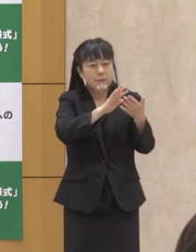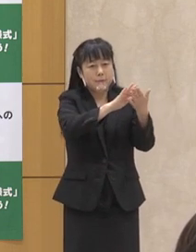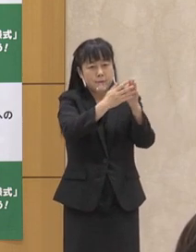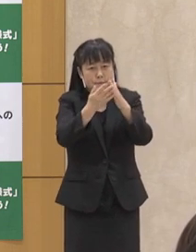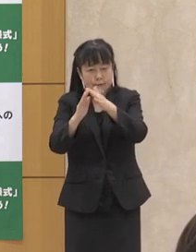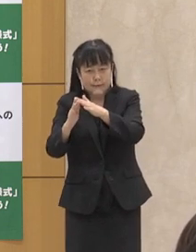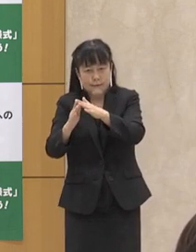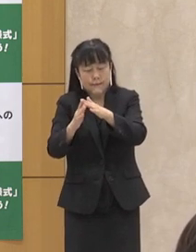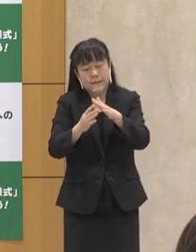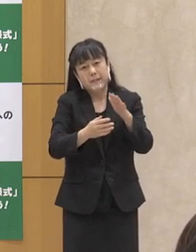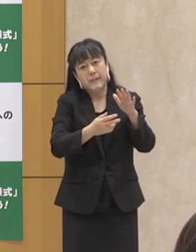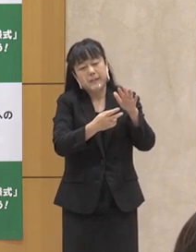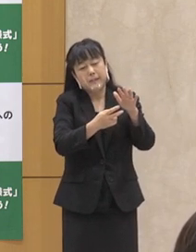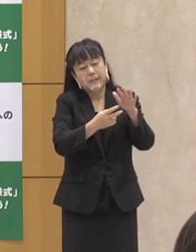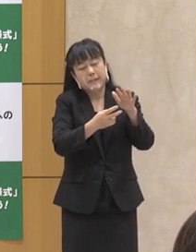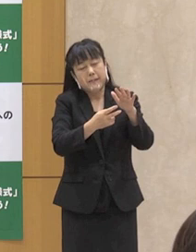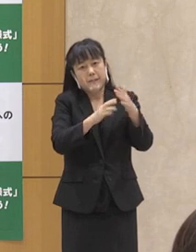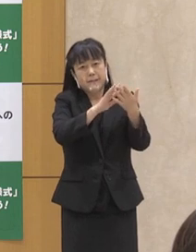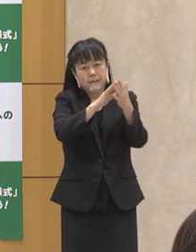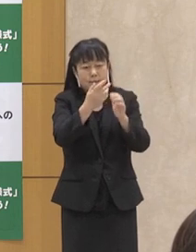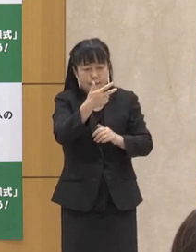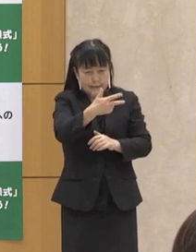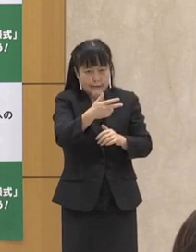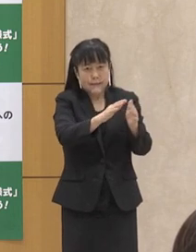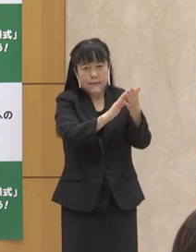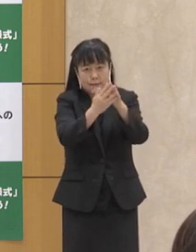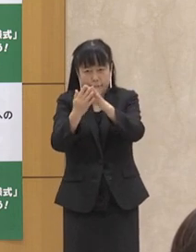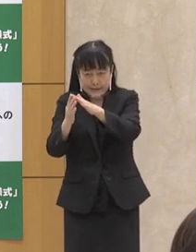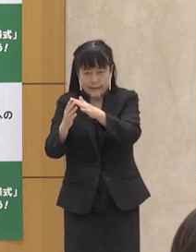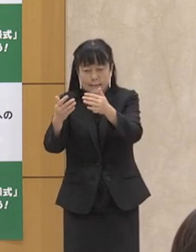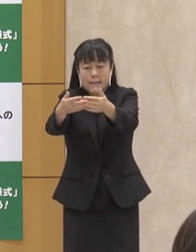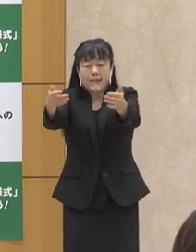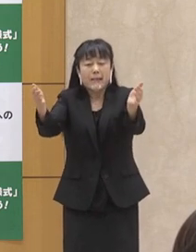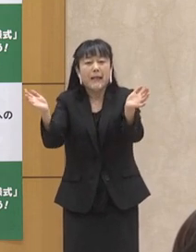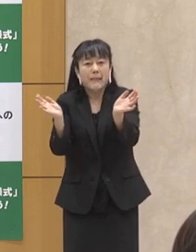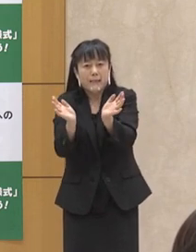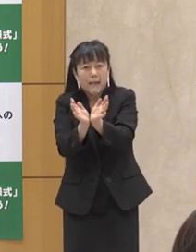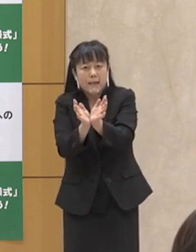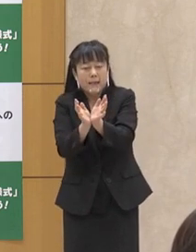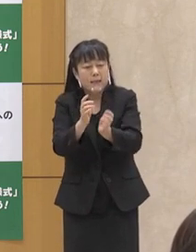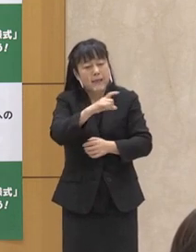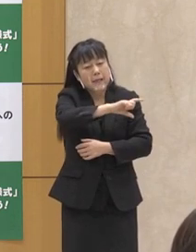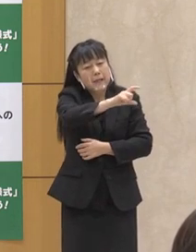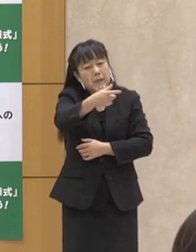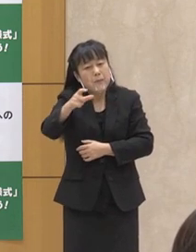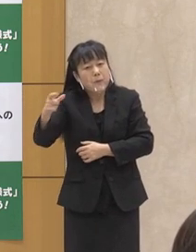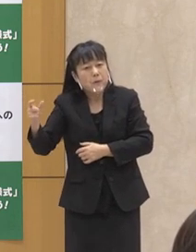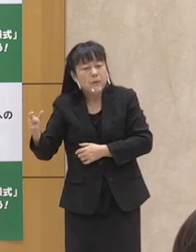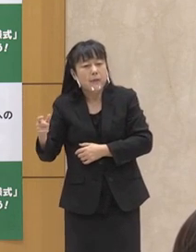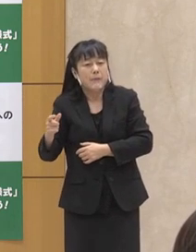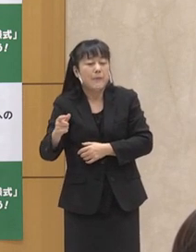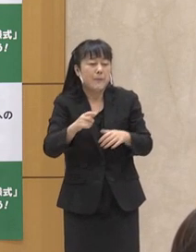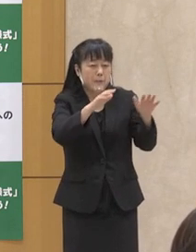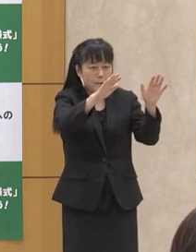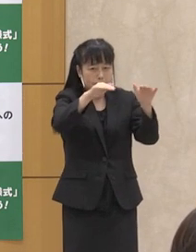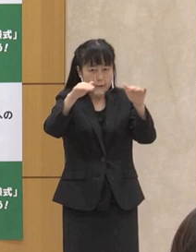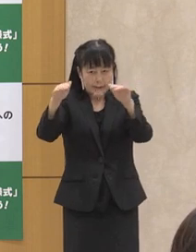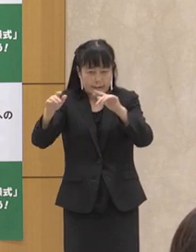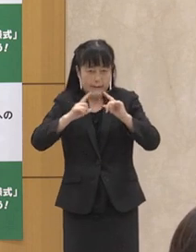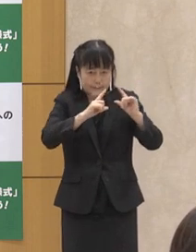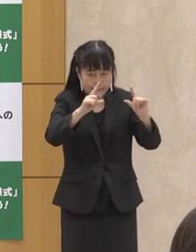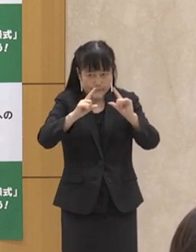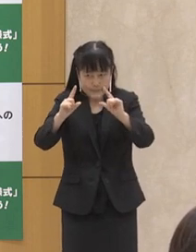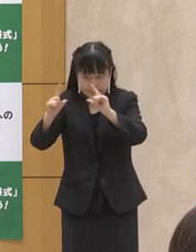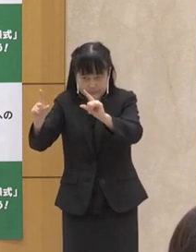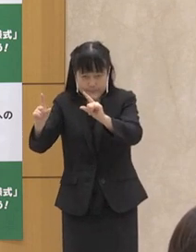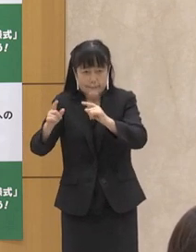になってですね、一般の方に呼びかけていきたいと思いますし、学校関係もですね、まあ、ポ